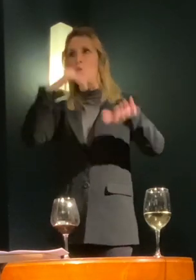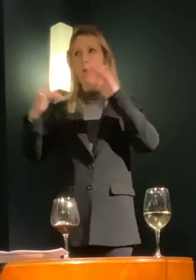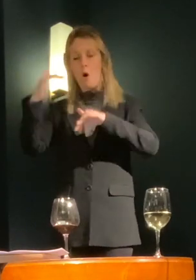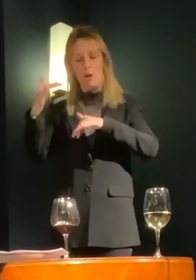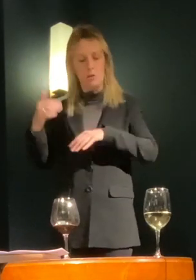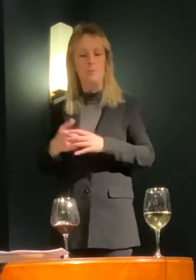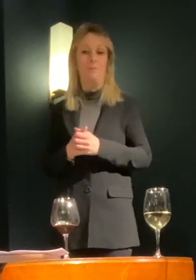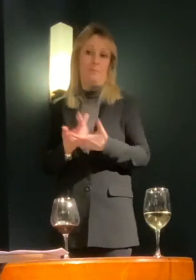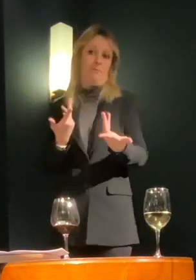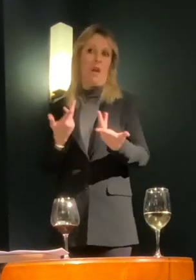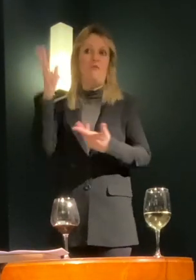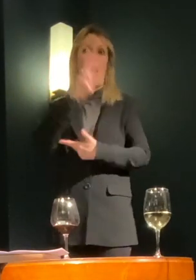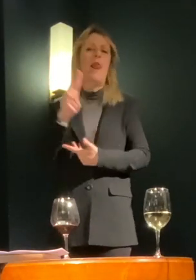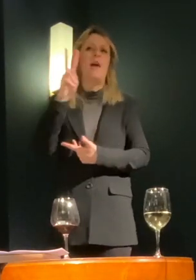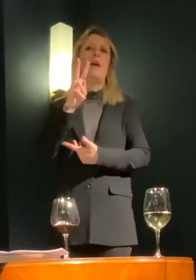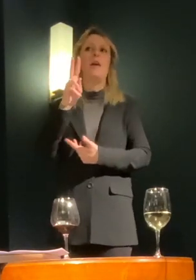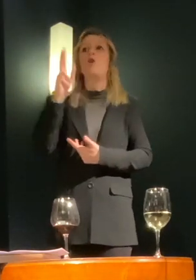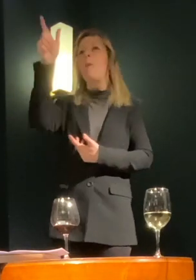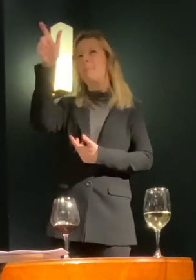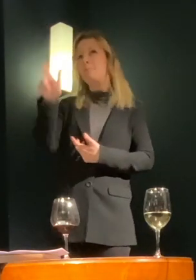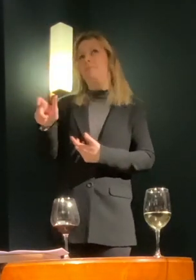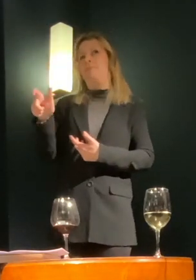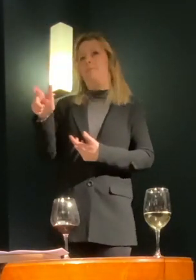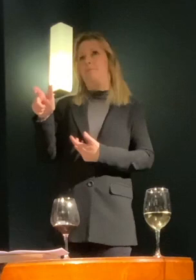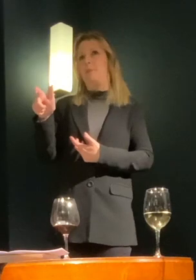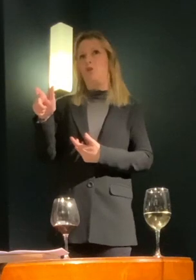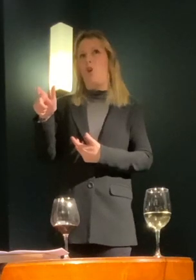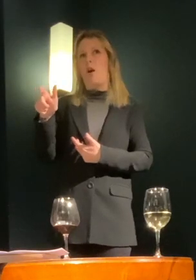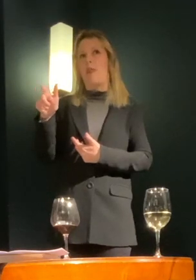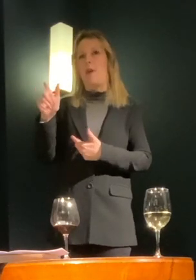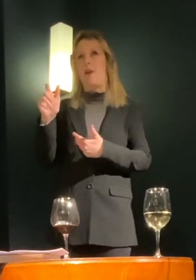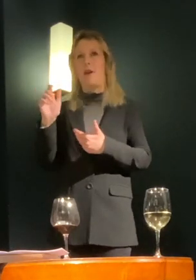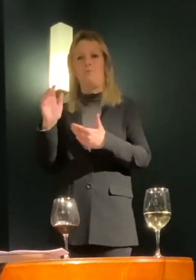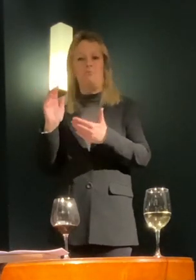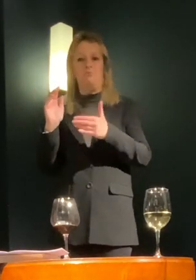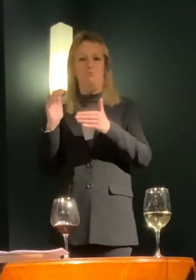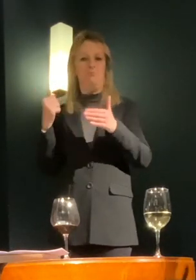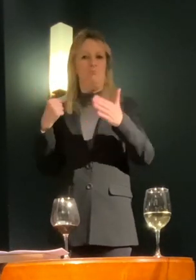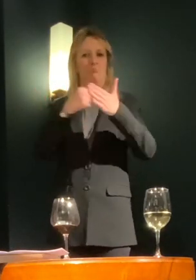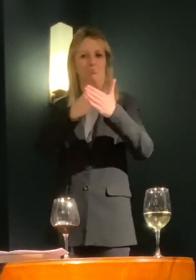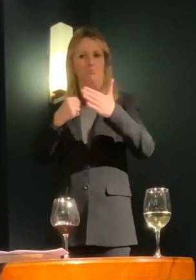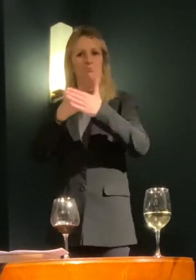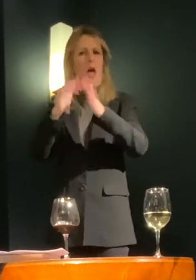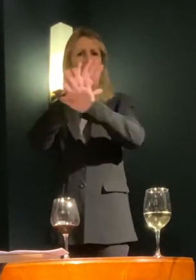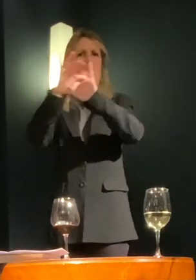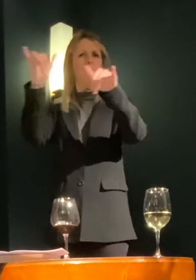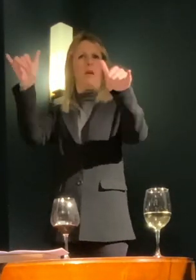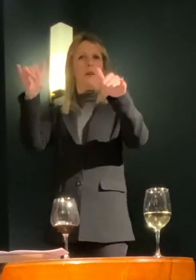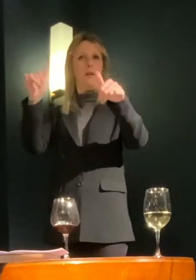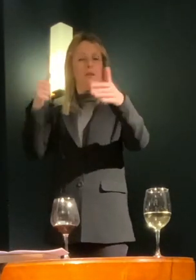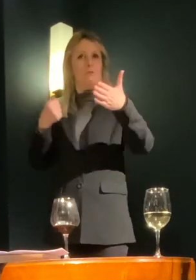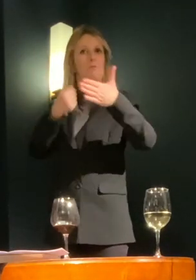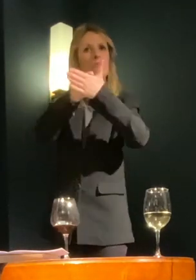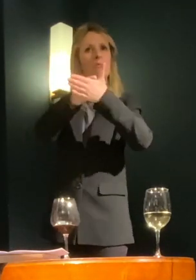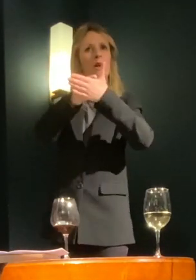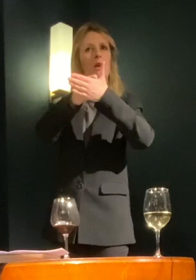è una di quelle persone che non ha mai questionato i limiti, che non ha mai questionato l'autorità, per cui gli vengono dati dei limiti e lui